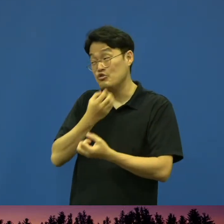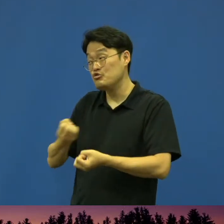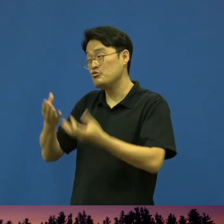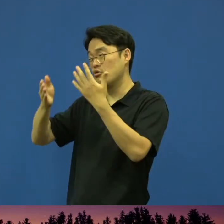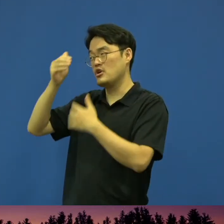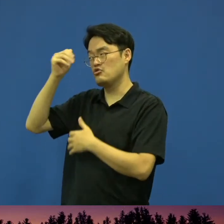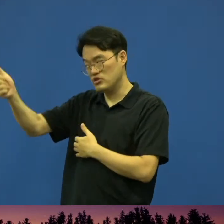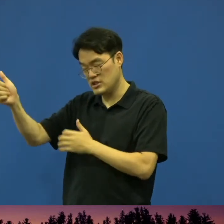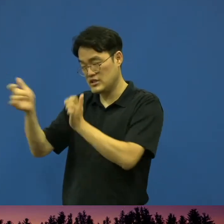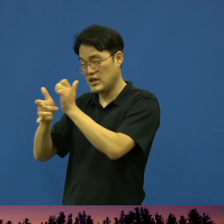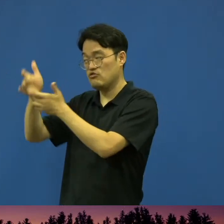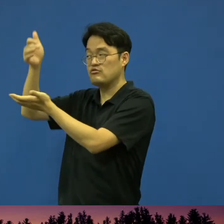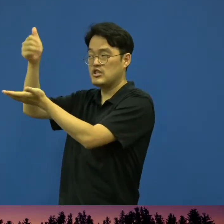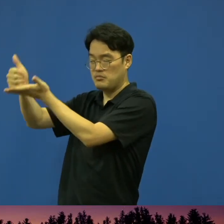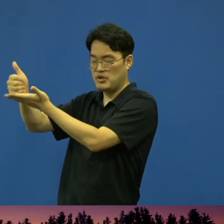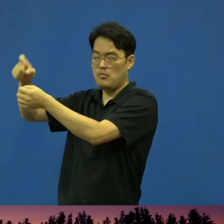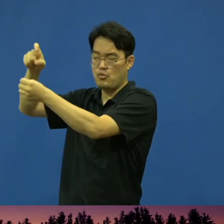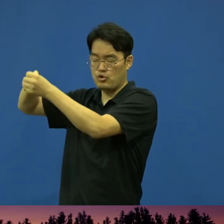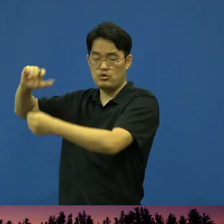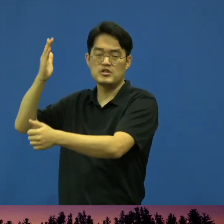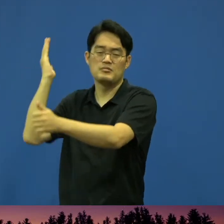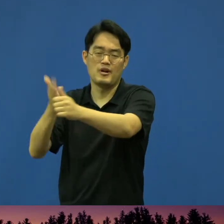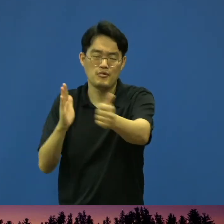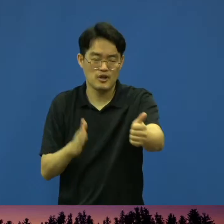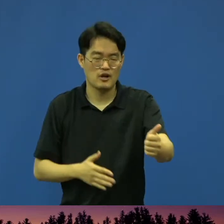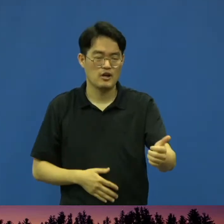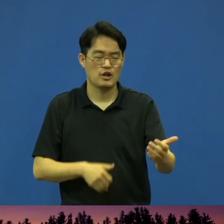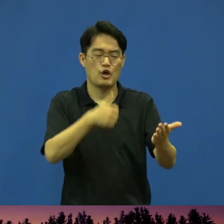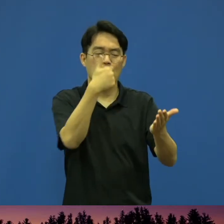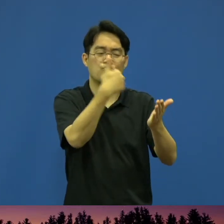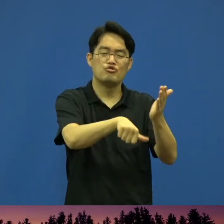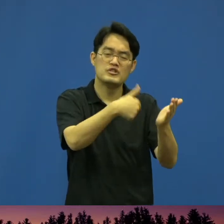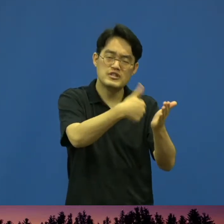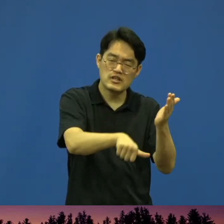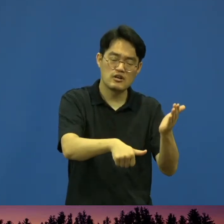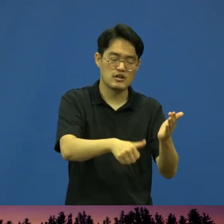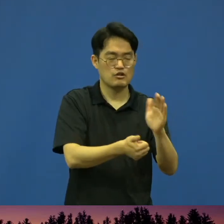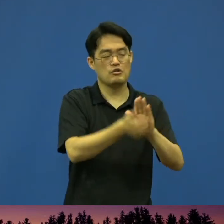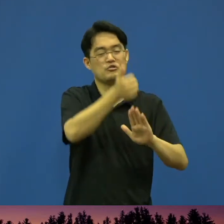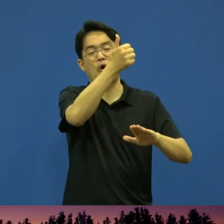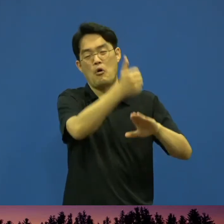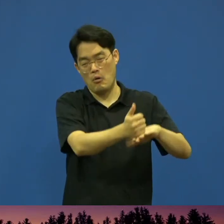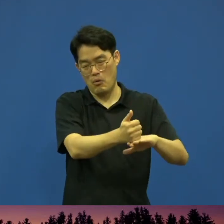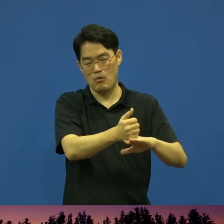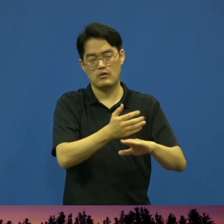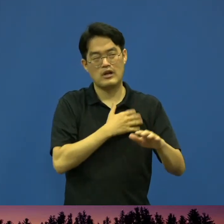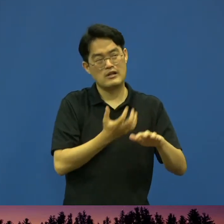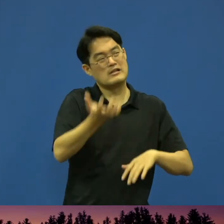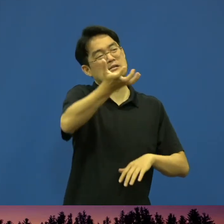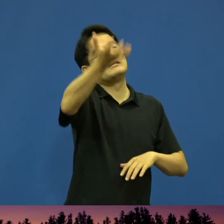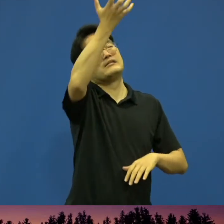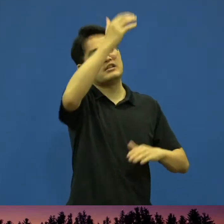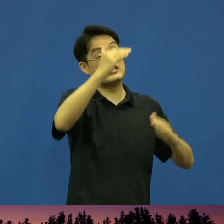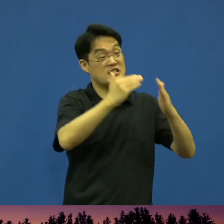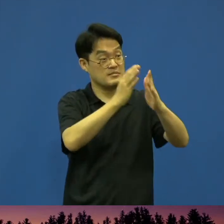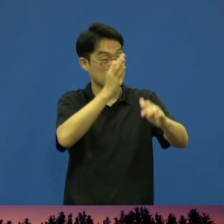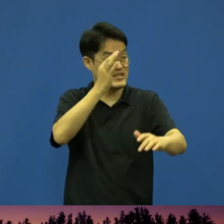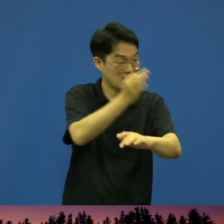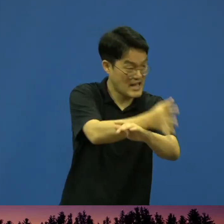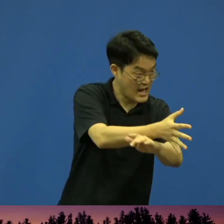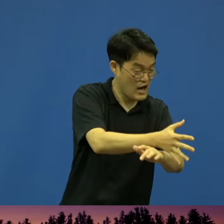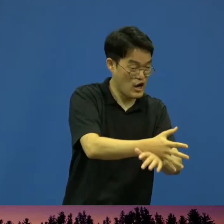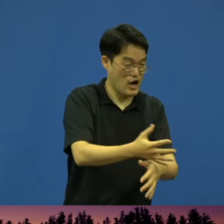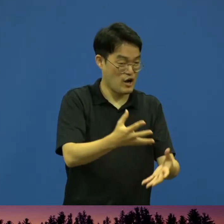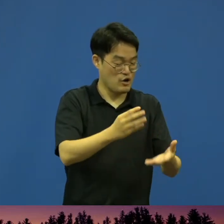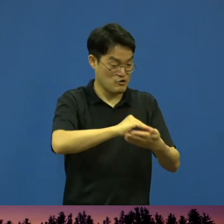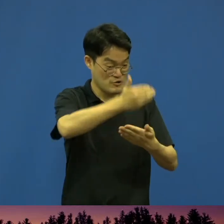여러분의 신앙생활을 하는 목적이십니까? 출세가 여러분의 신앙생활의 목적이십니까? 집을 사는 것, 많은